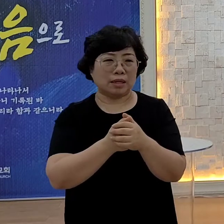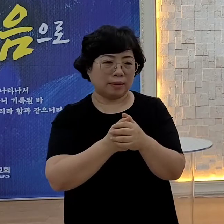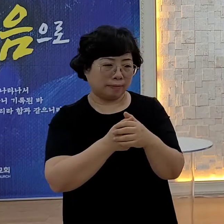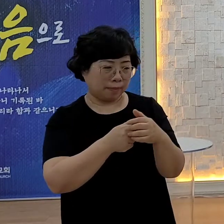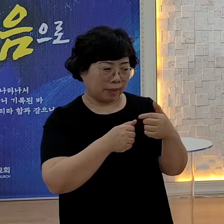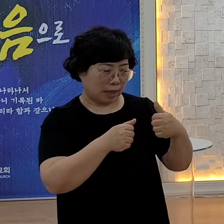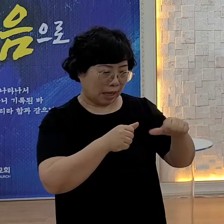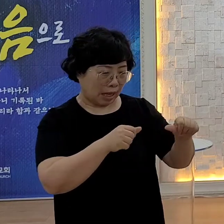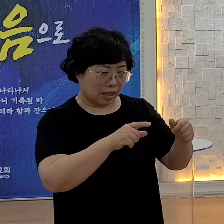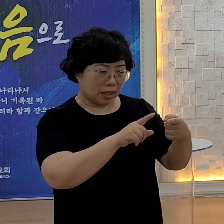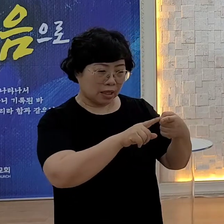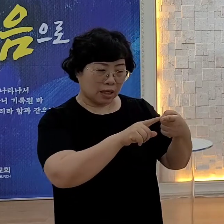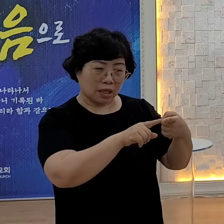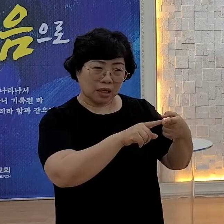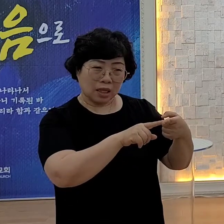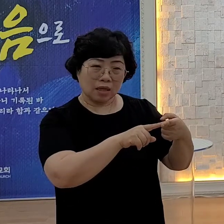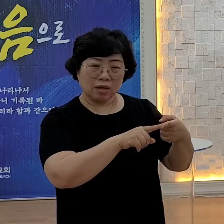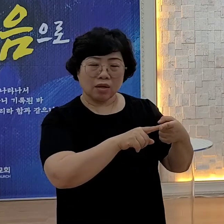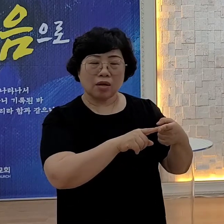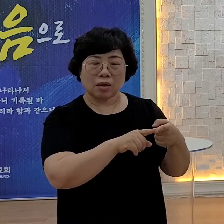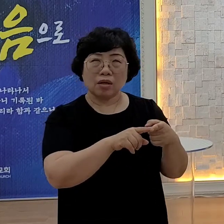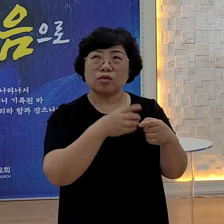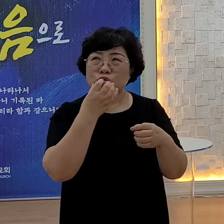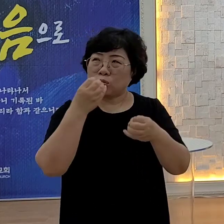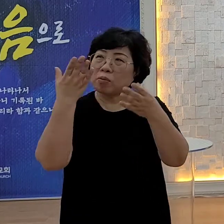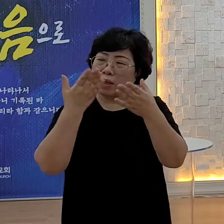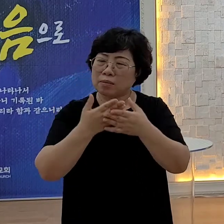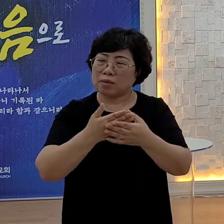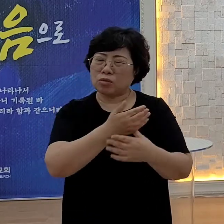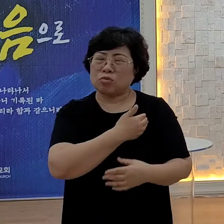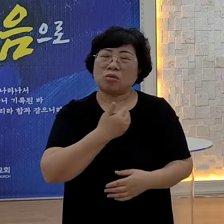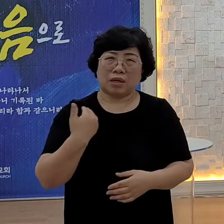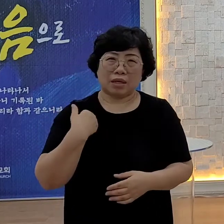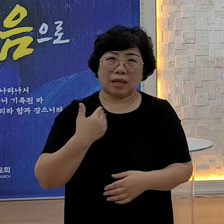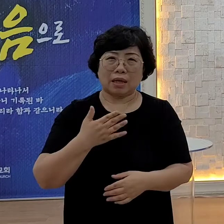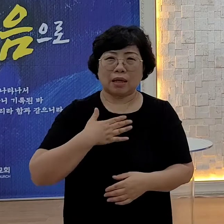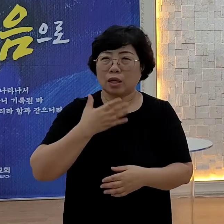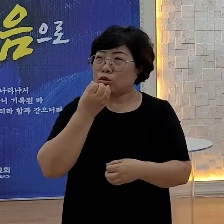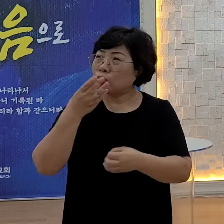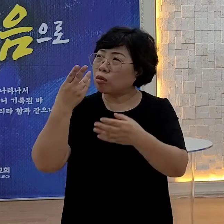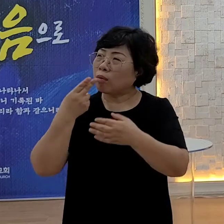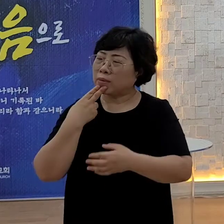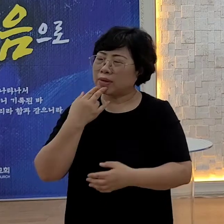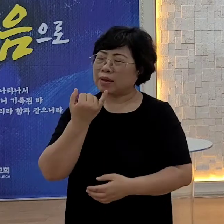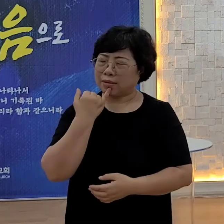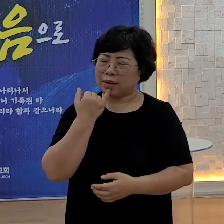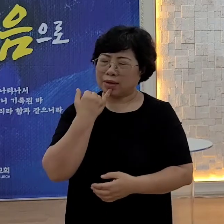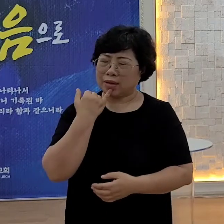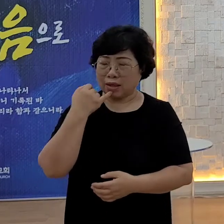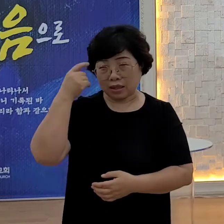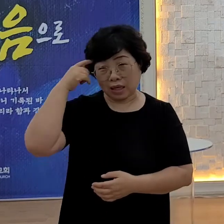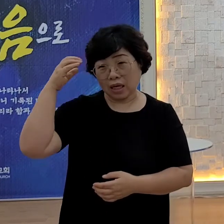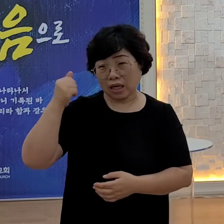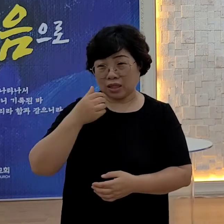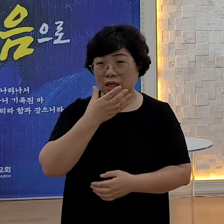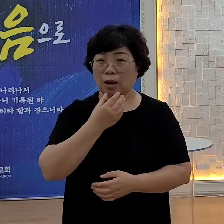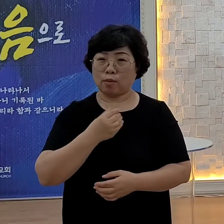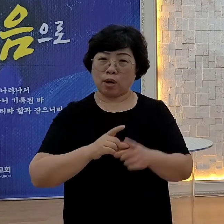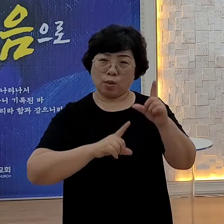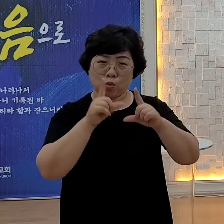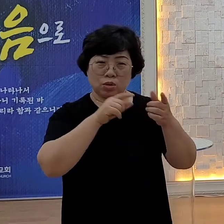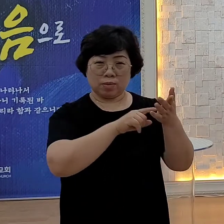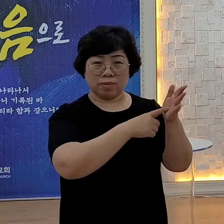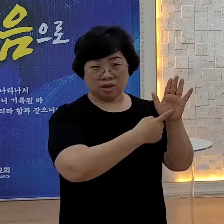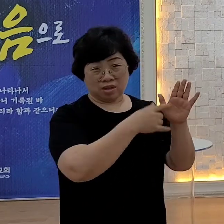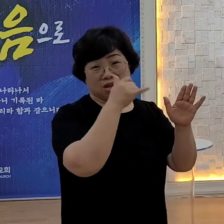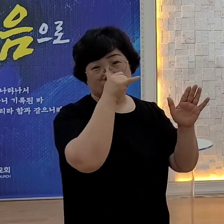하는 이 인간의 이성 개입이 된 거예요. 그게 바로 여러분 이스마엘이었다는 거 우리